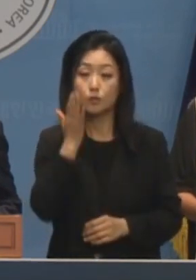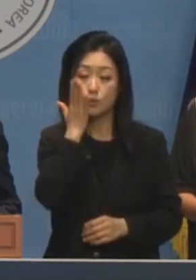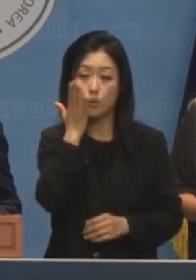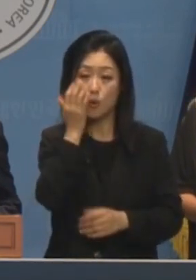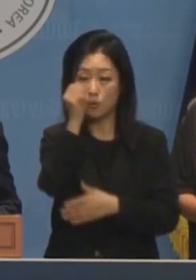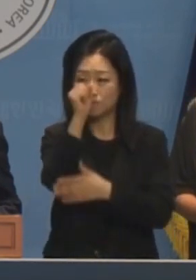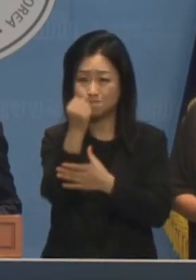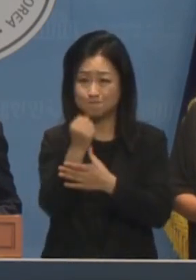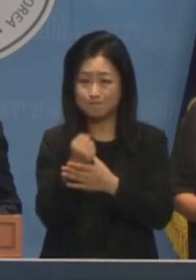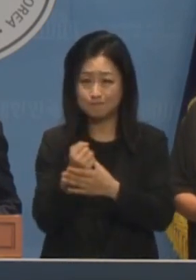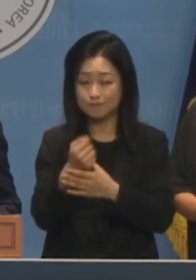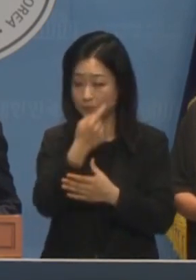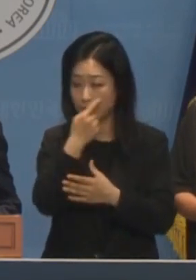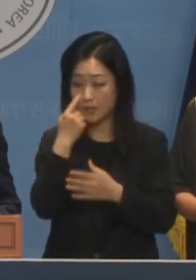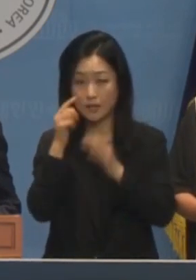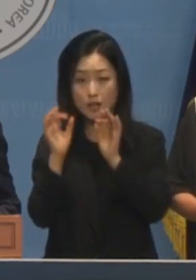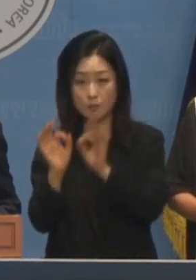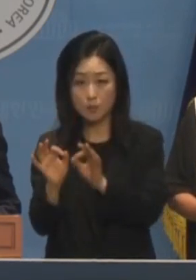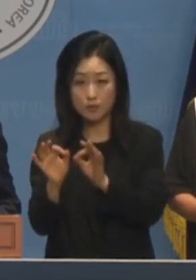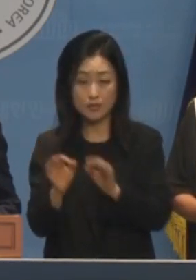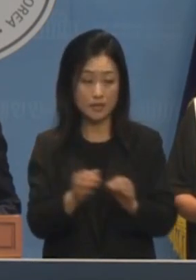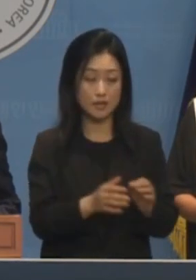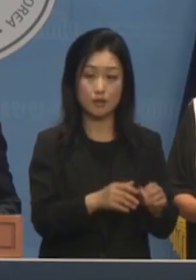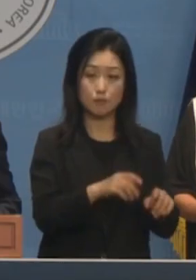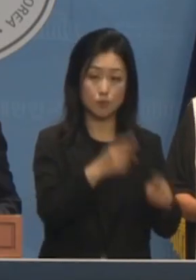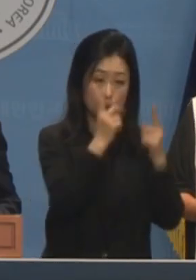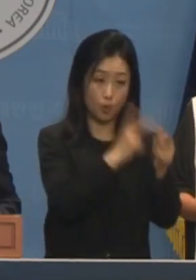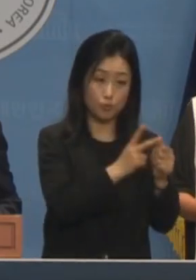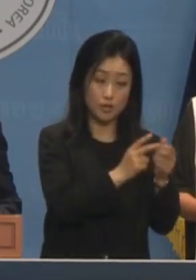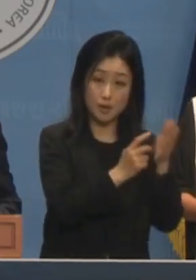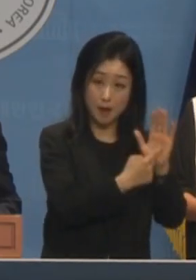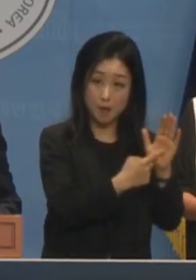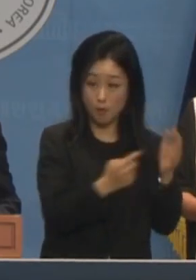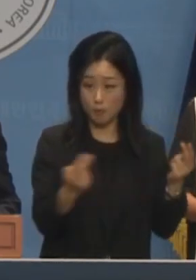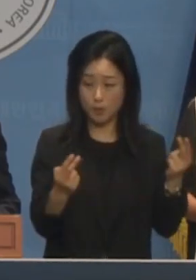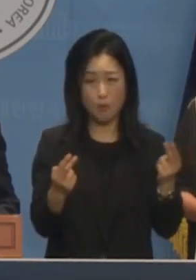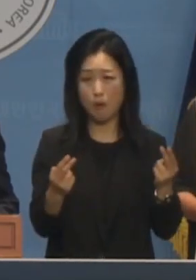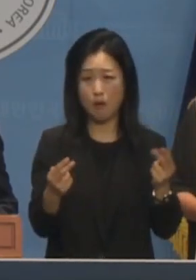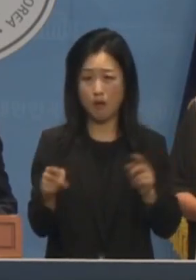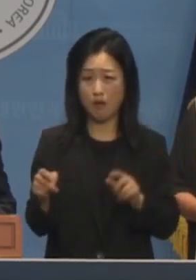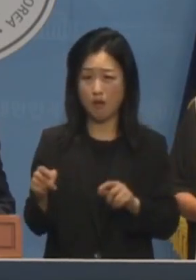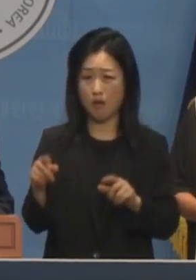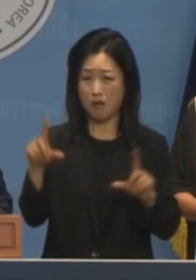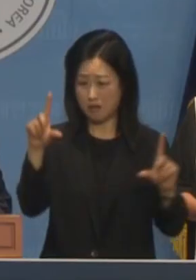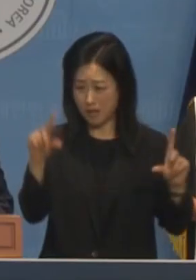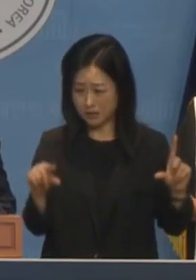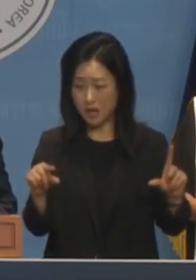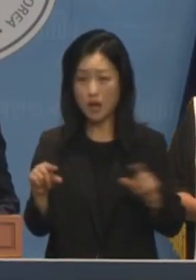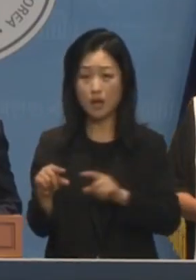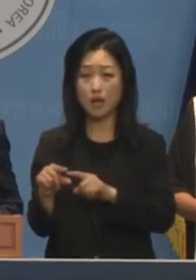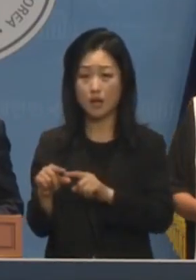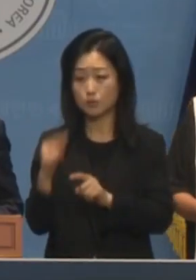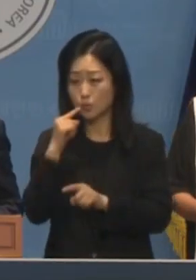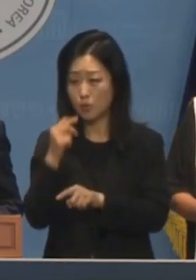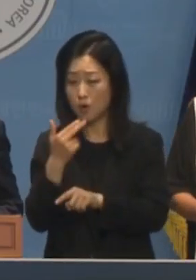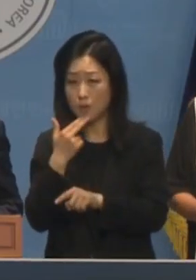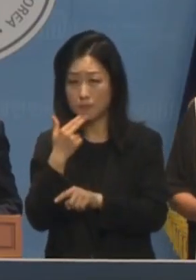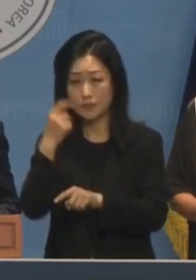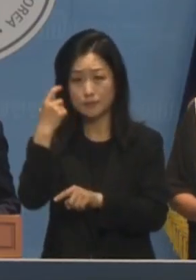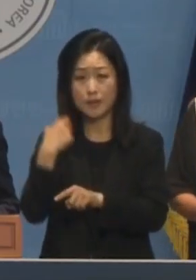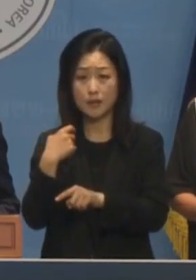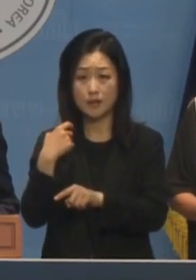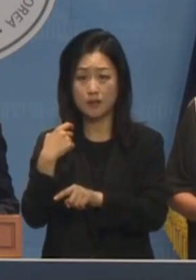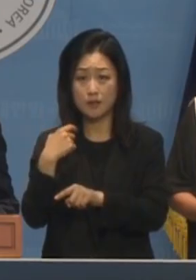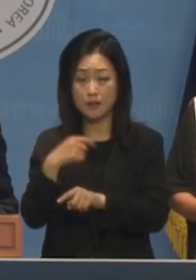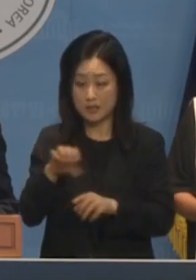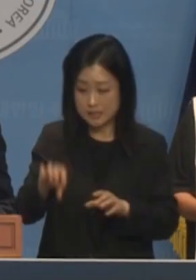보철거 시민행동 등 시민단체 조사 결과와 큰 차이를 보이고 있다. 이는 채수 지점,